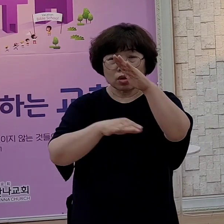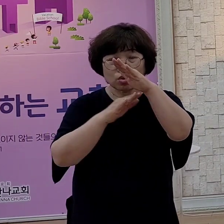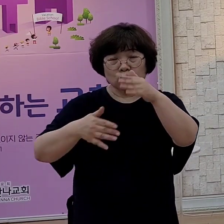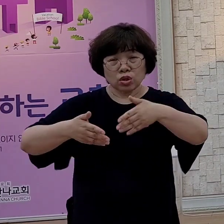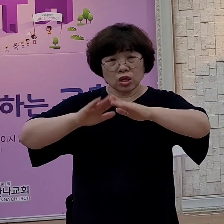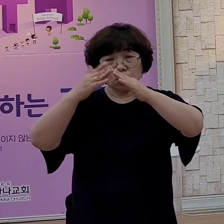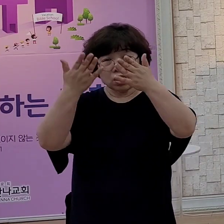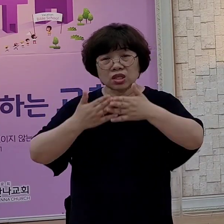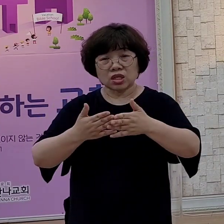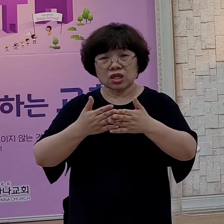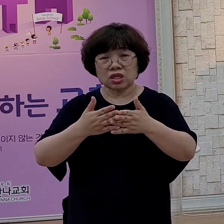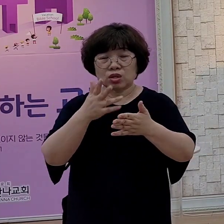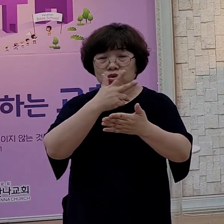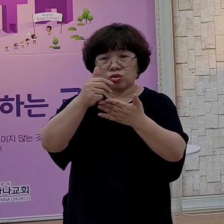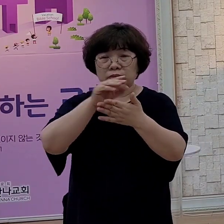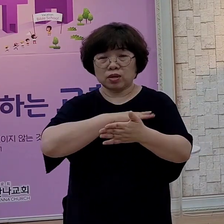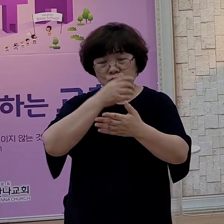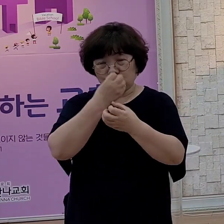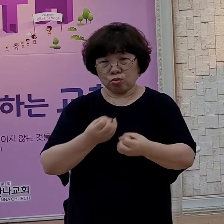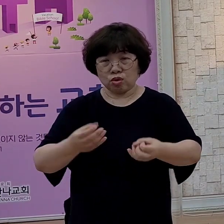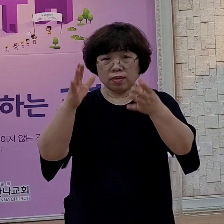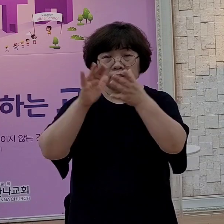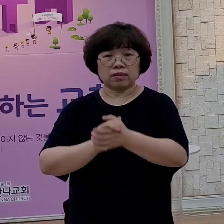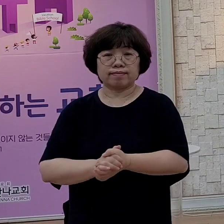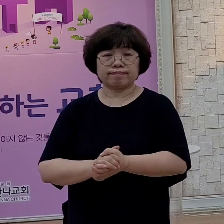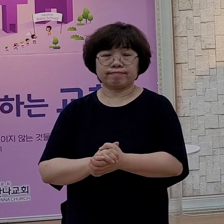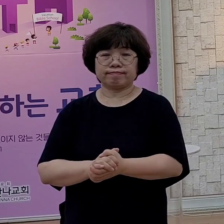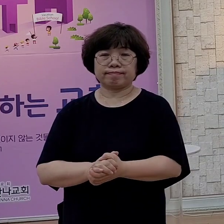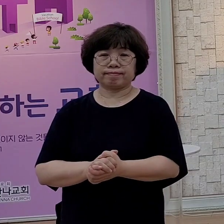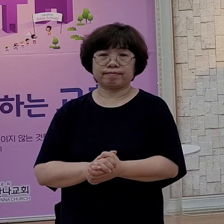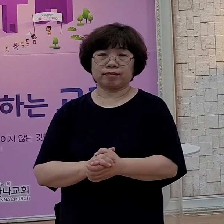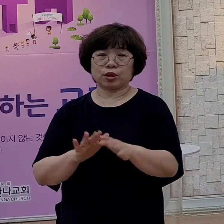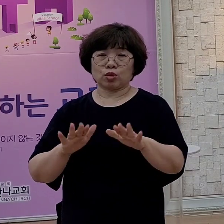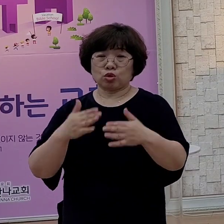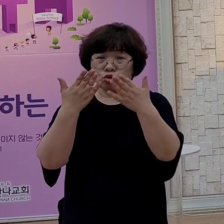주님의 이름으로 축복합니다. 자, 우리 오늘 주신 말씀 생각하면서